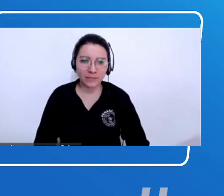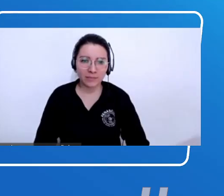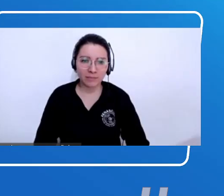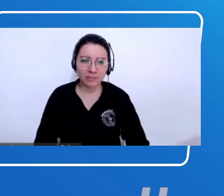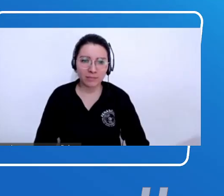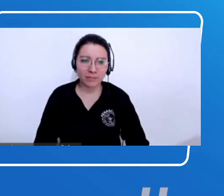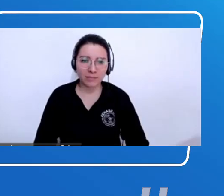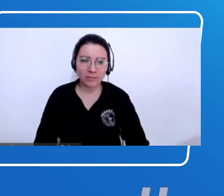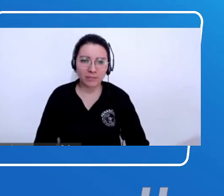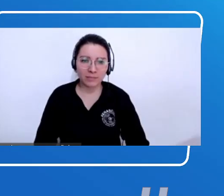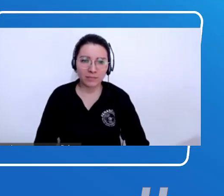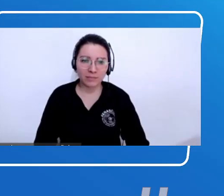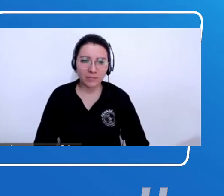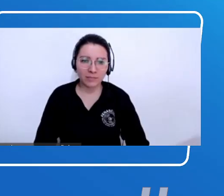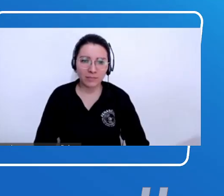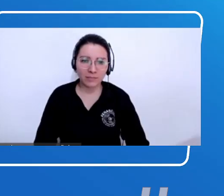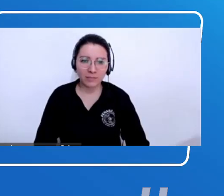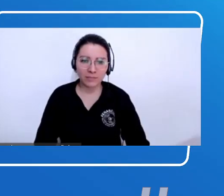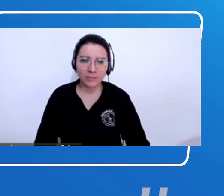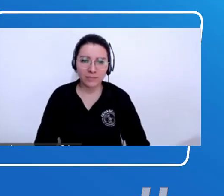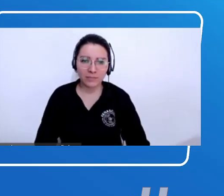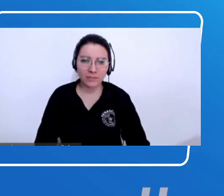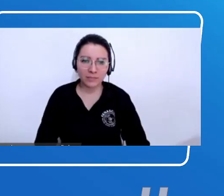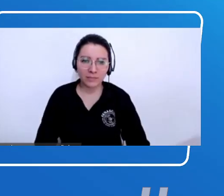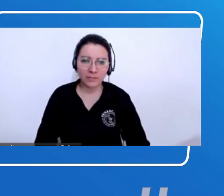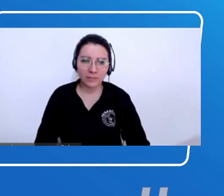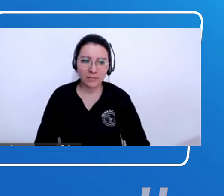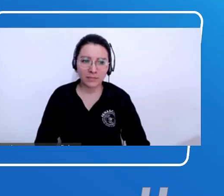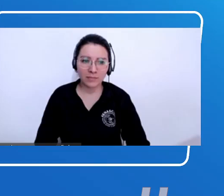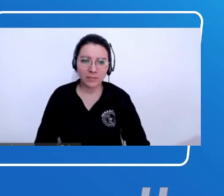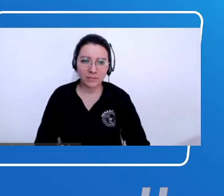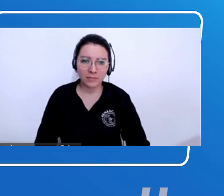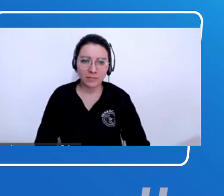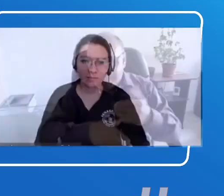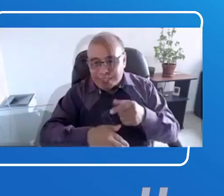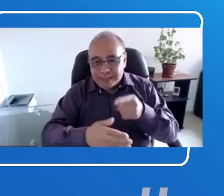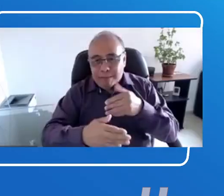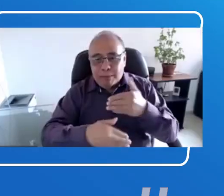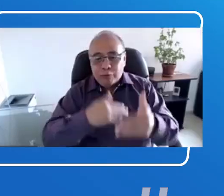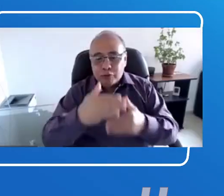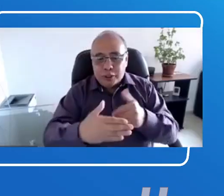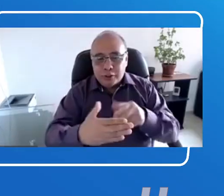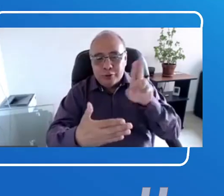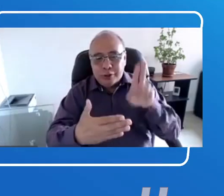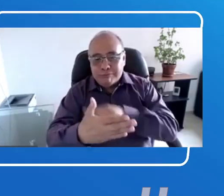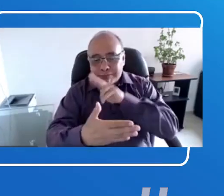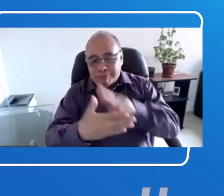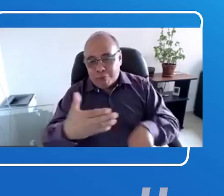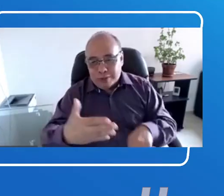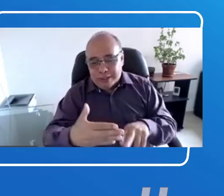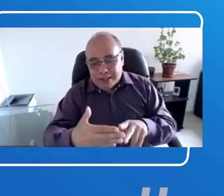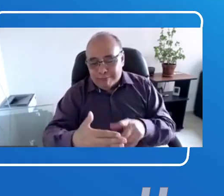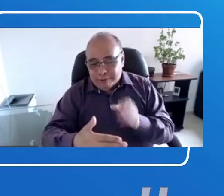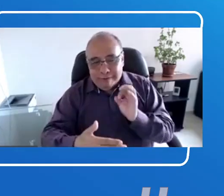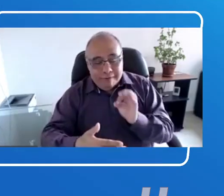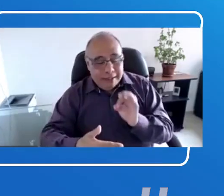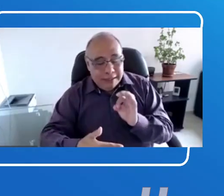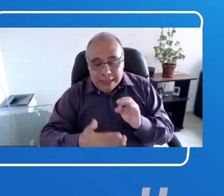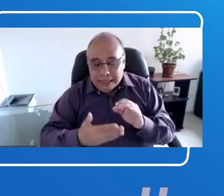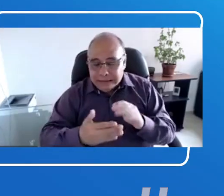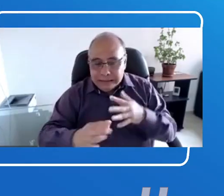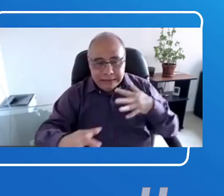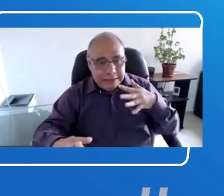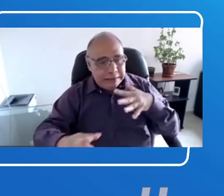Perfecto. Eso nos alegra mucho lo que usted nos acaba de contar, porque es muy importante para nosotros, para este